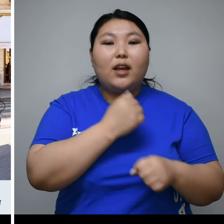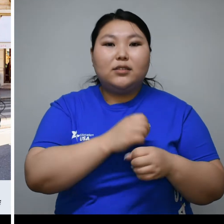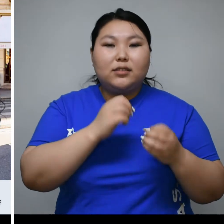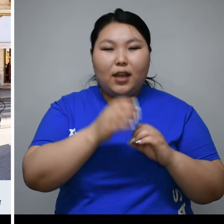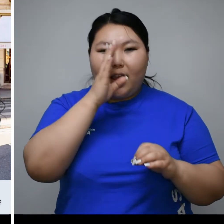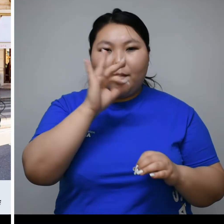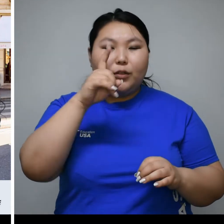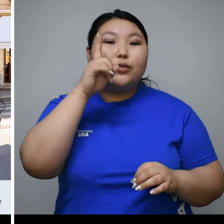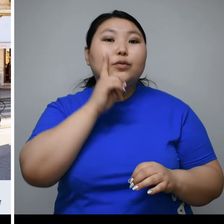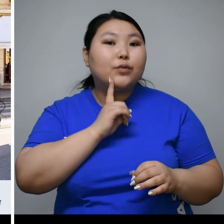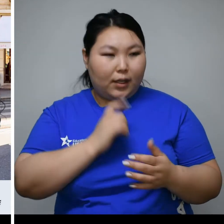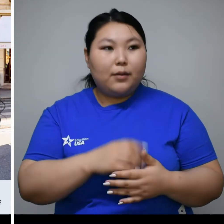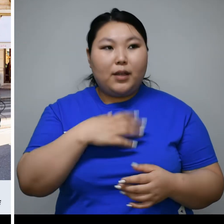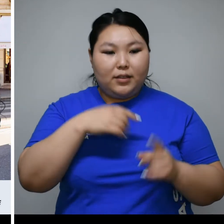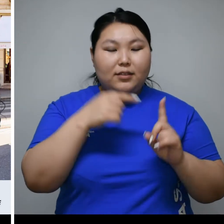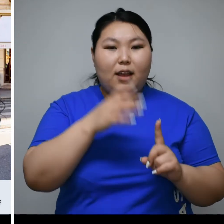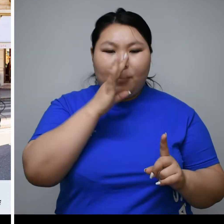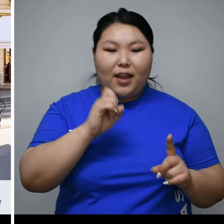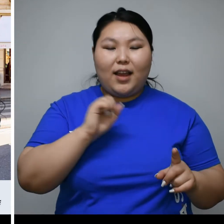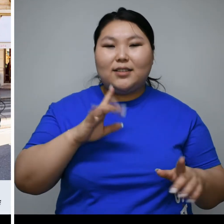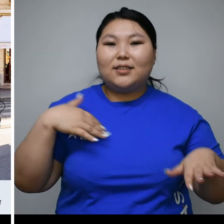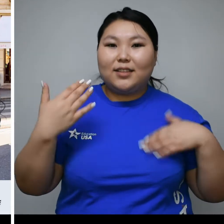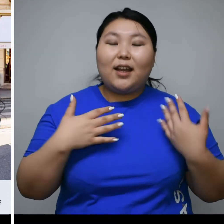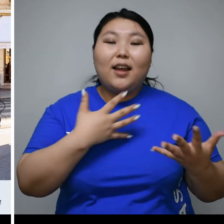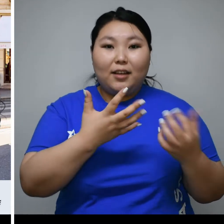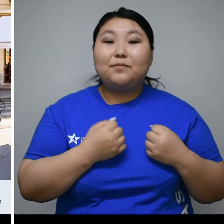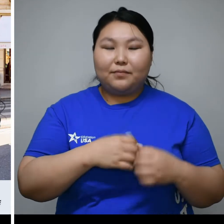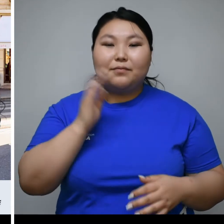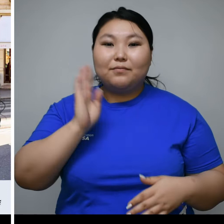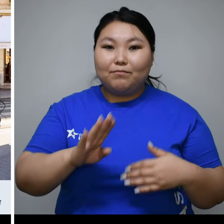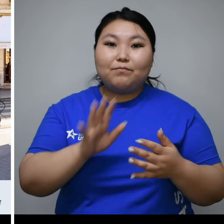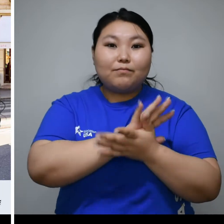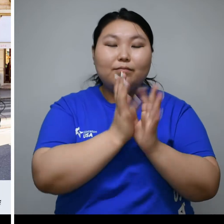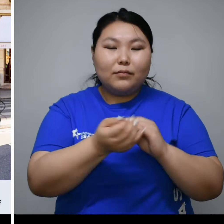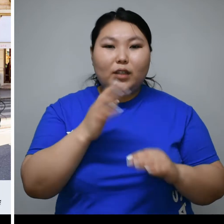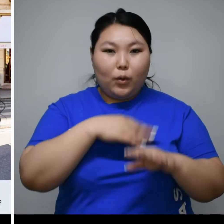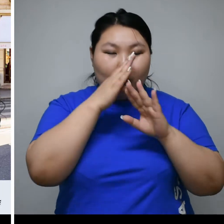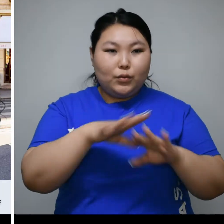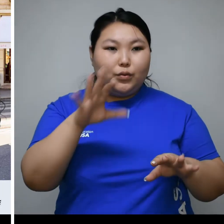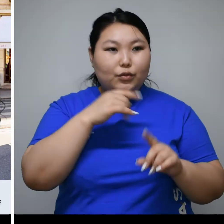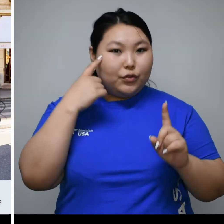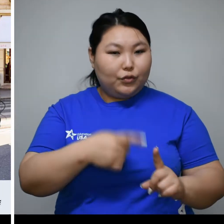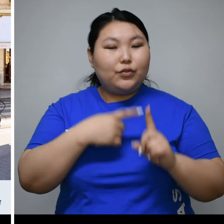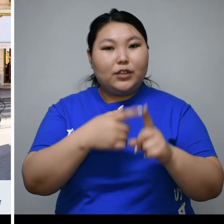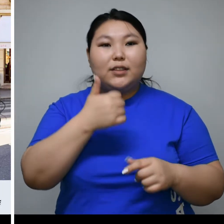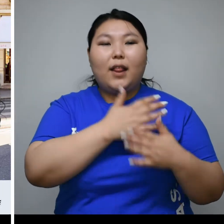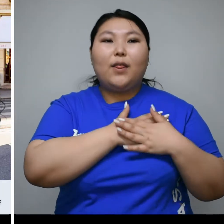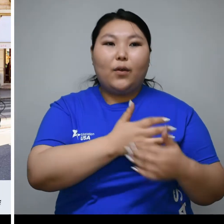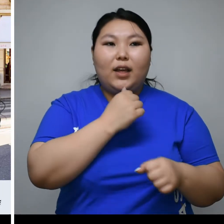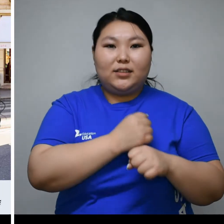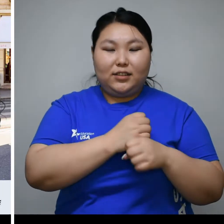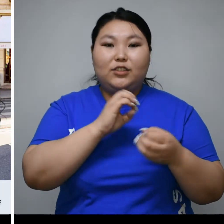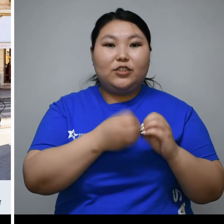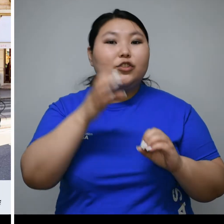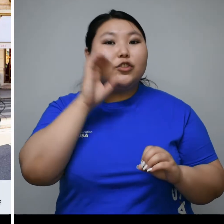ажил хийх маш их дуртай. Тэгээд тэрнээс айгүй их аз жаргал авдаг. Тэгэд тийм болохоор яг ингээд хүүхдүүд рүү чиглэсэн сайн дурын